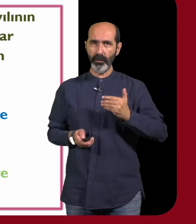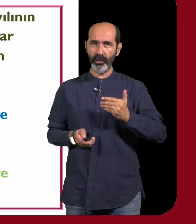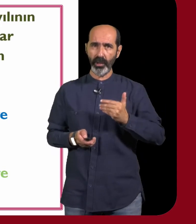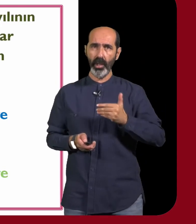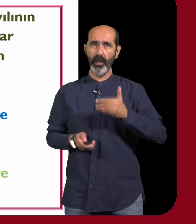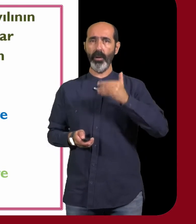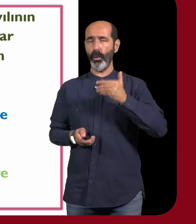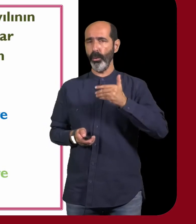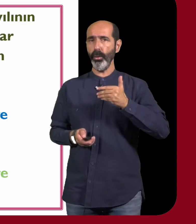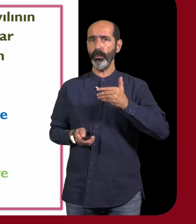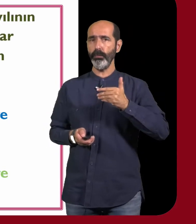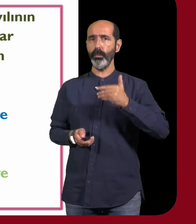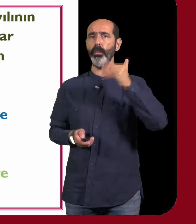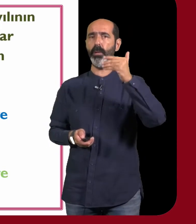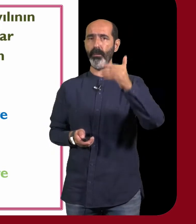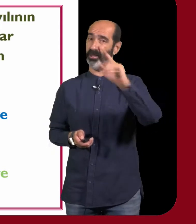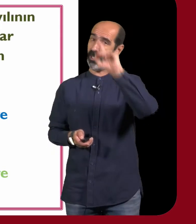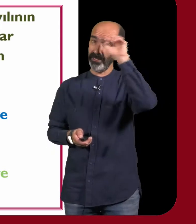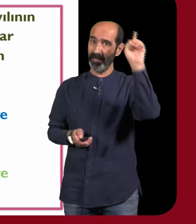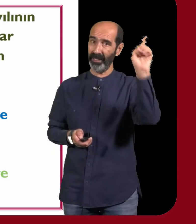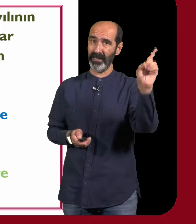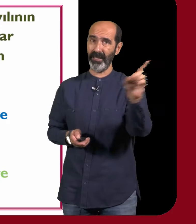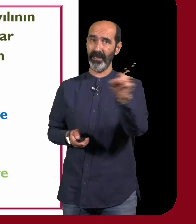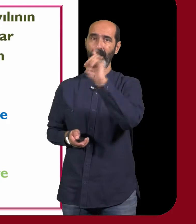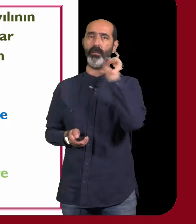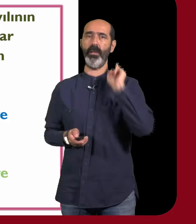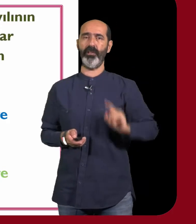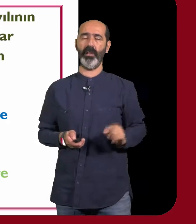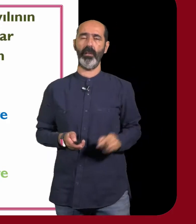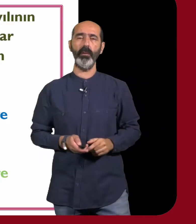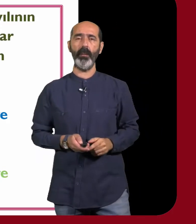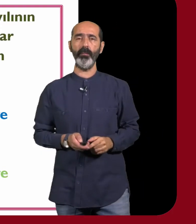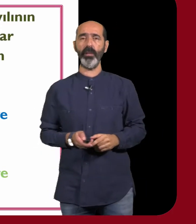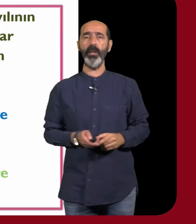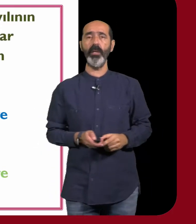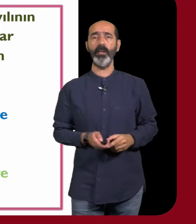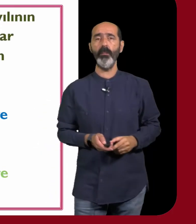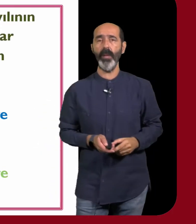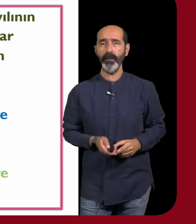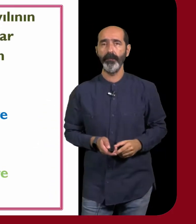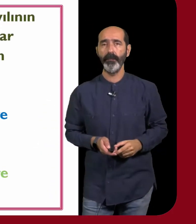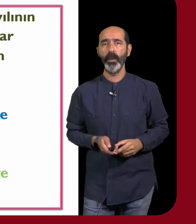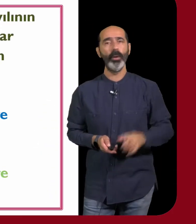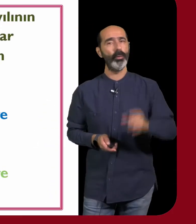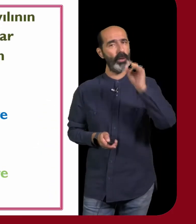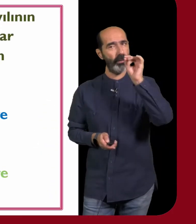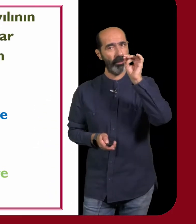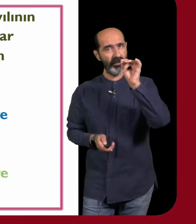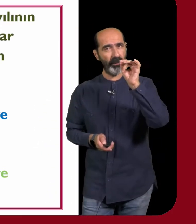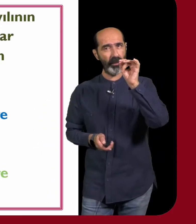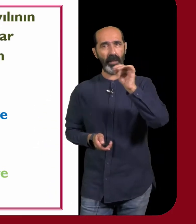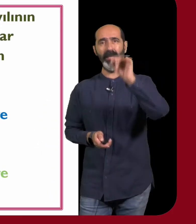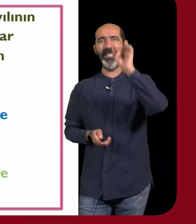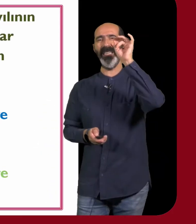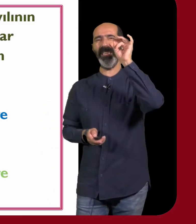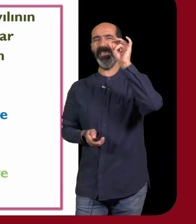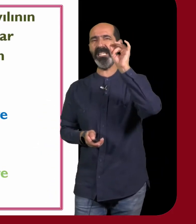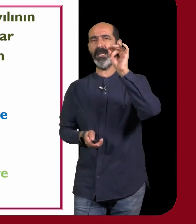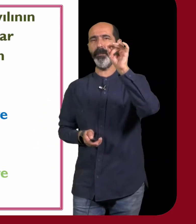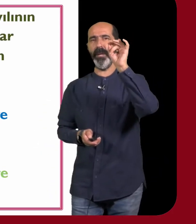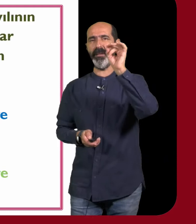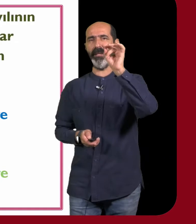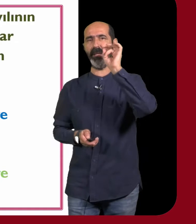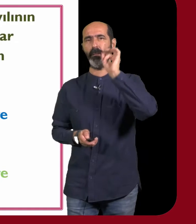gün olarak belirlenmiştir ve onu kullanmıştır ayın hareketlerinden yola çıkarak kullanmıştır kimler dünyanın aynı zamanda